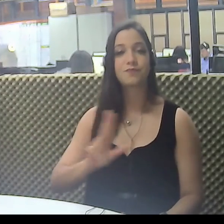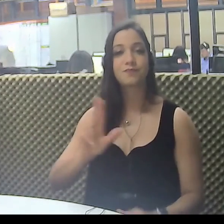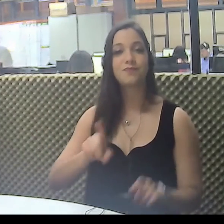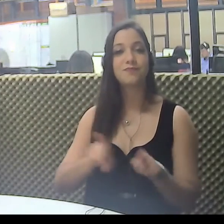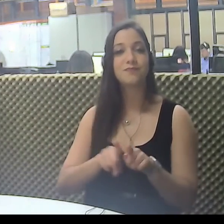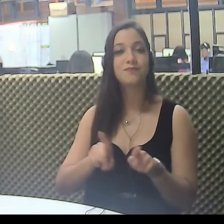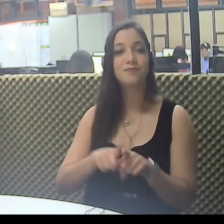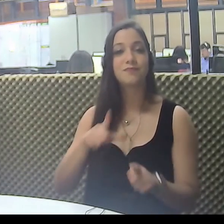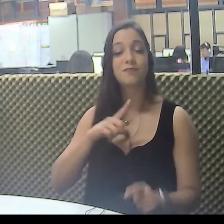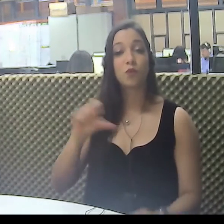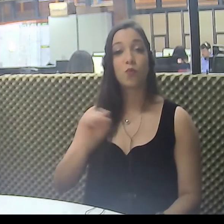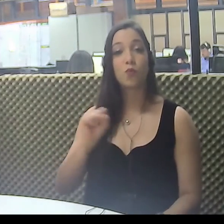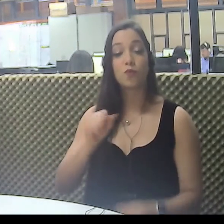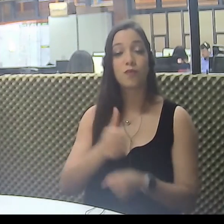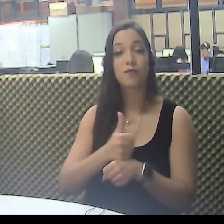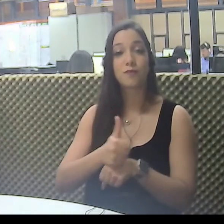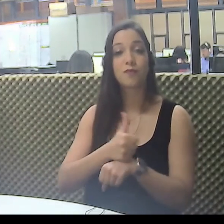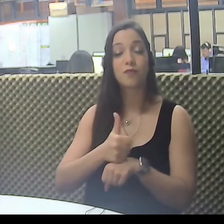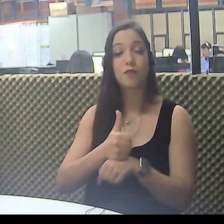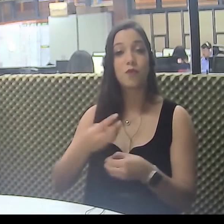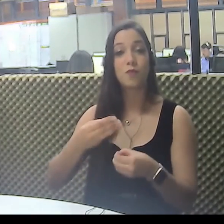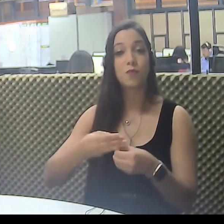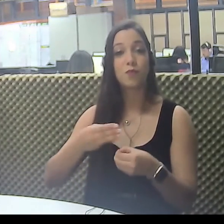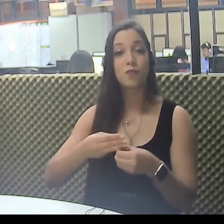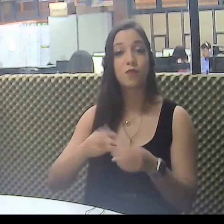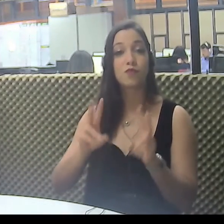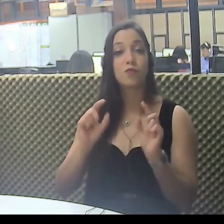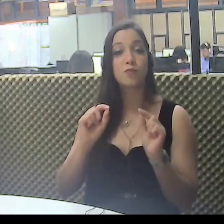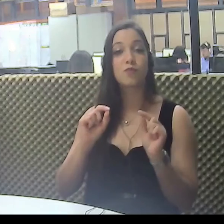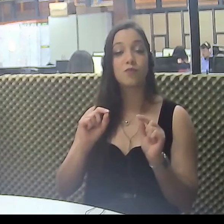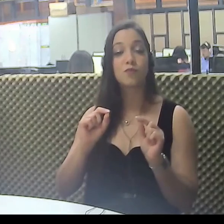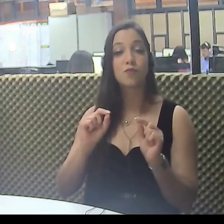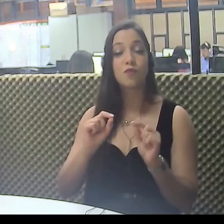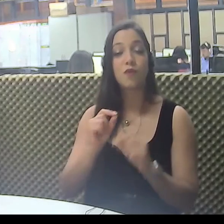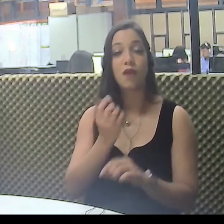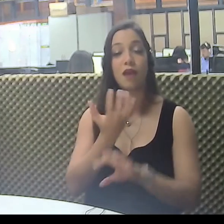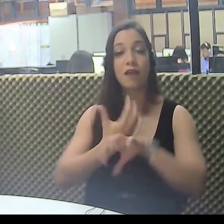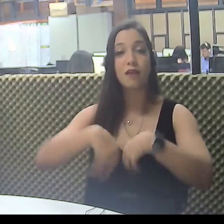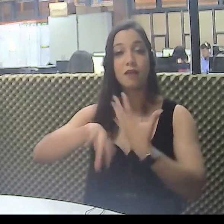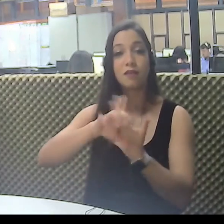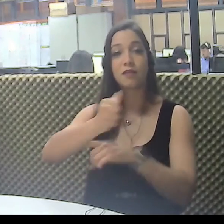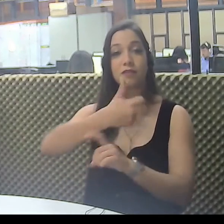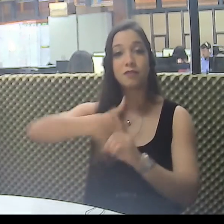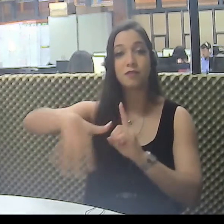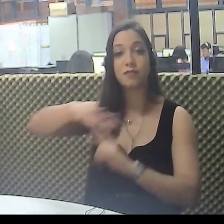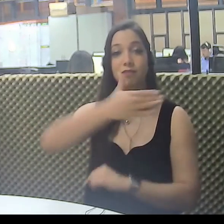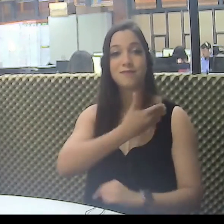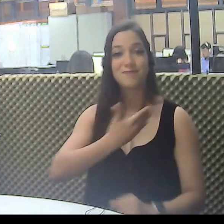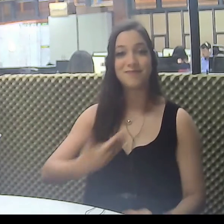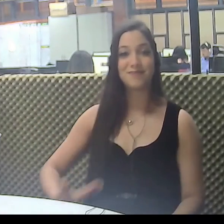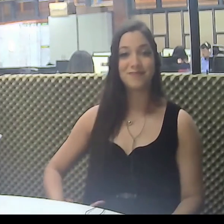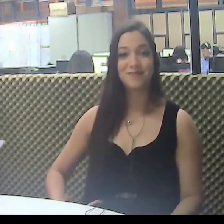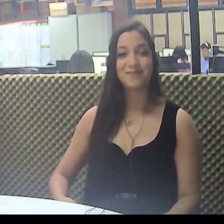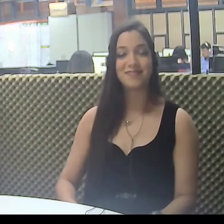destaca como o 8º melhor município quando o assunto são índices ambientais, sociais e de governança.